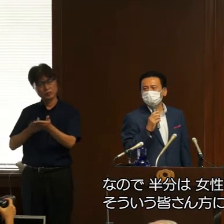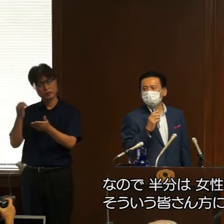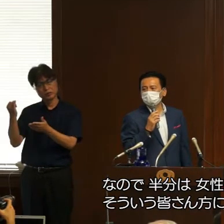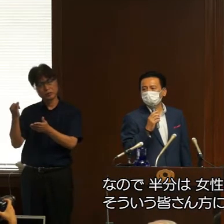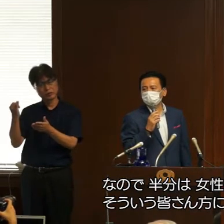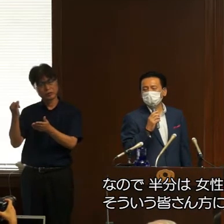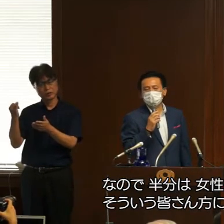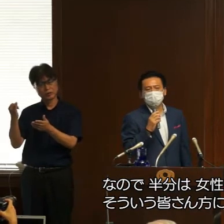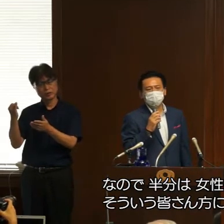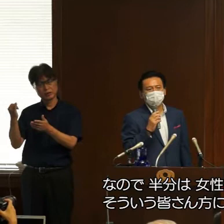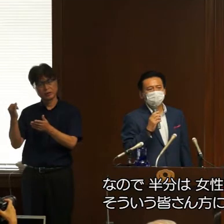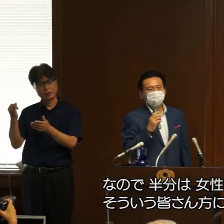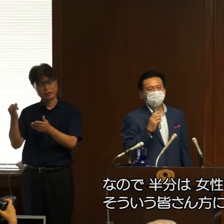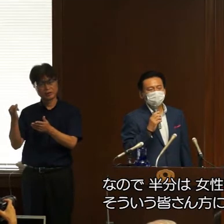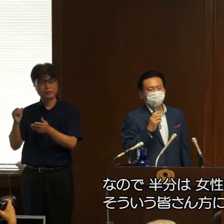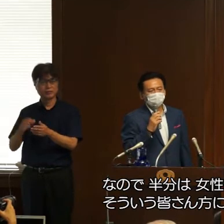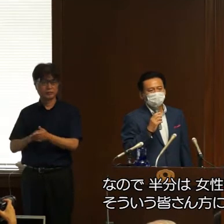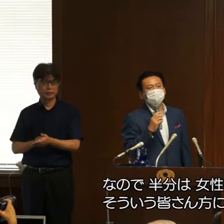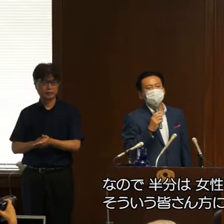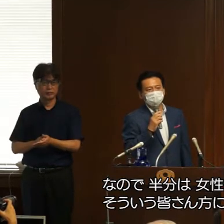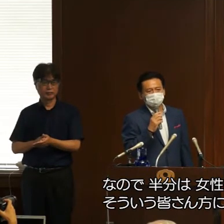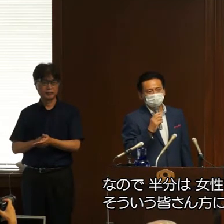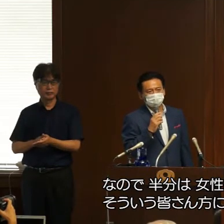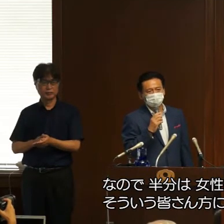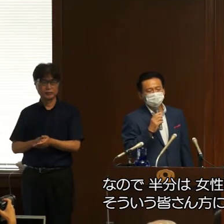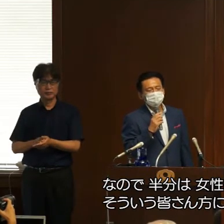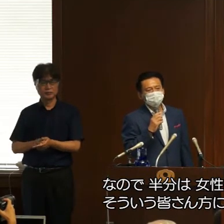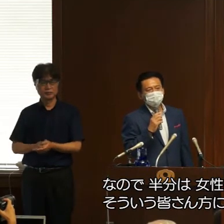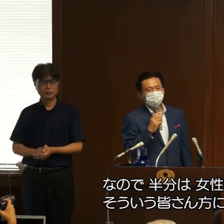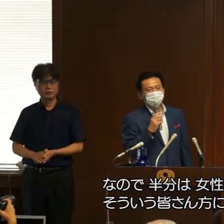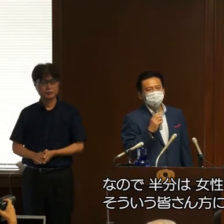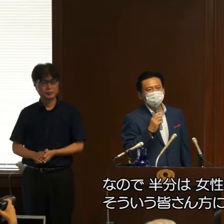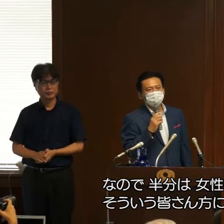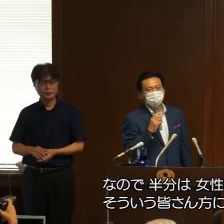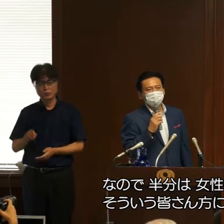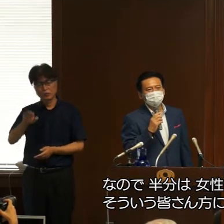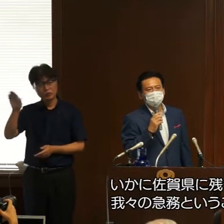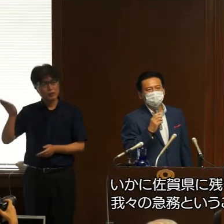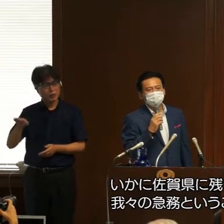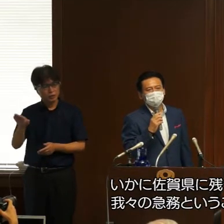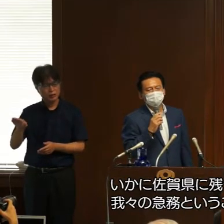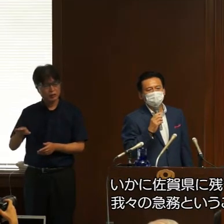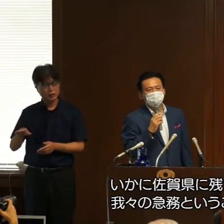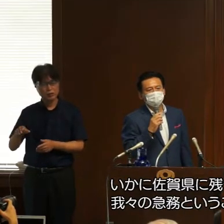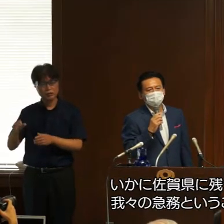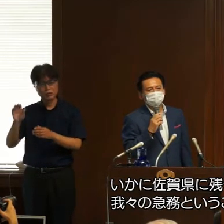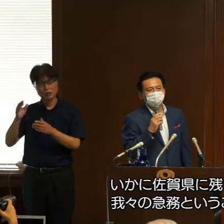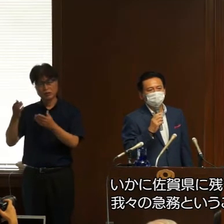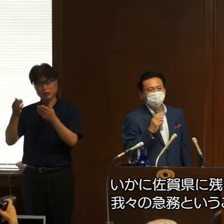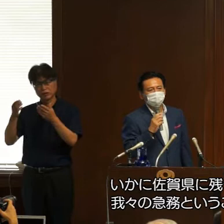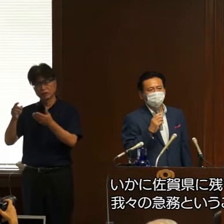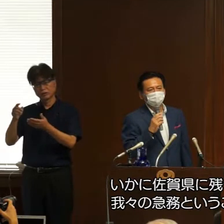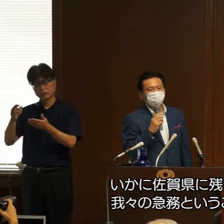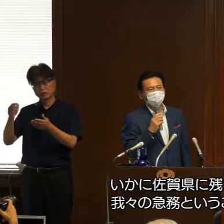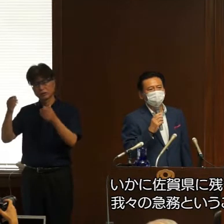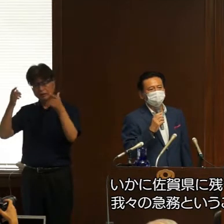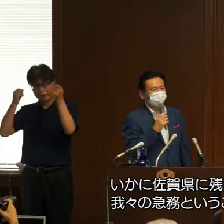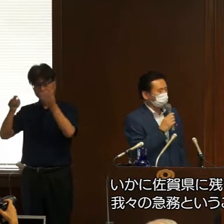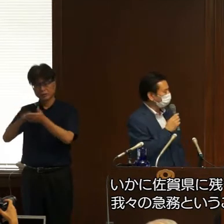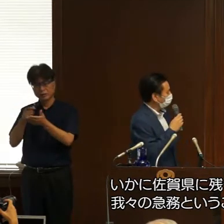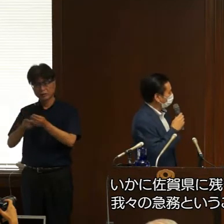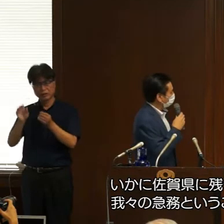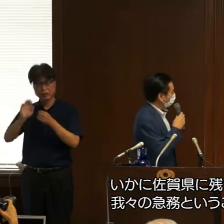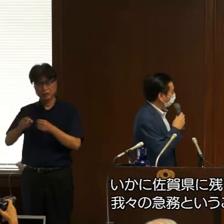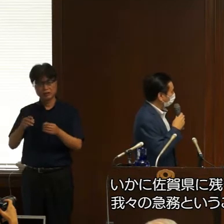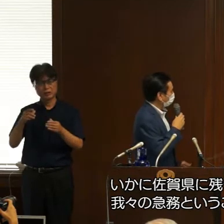師なんですけれども、の卵なんですけれども、そういう皆さん方にいかに佐賀県に残ってもらうのかというのが我々の急